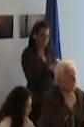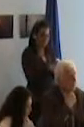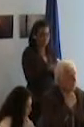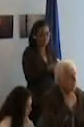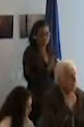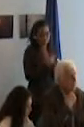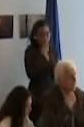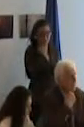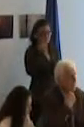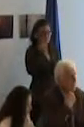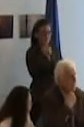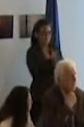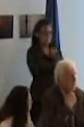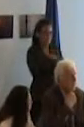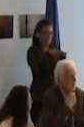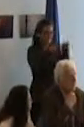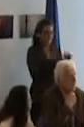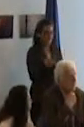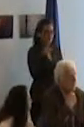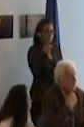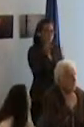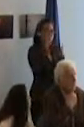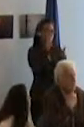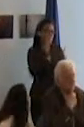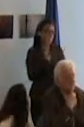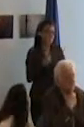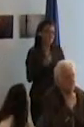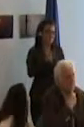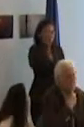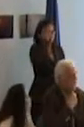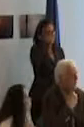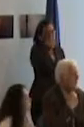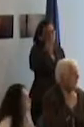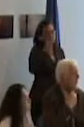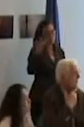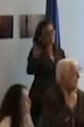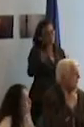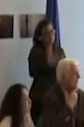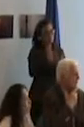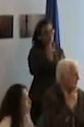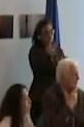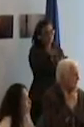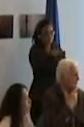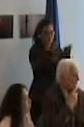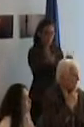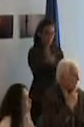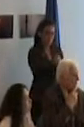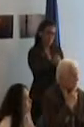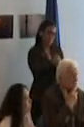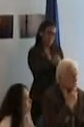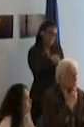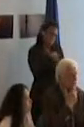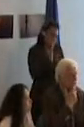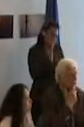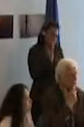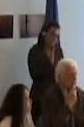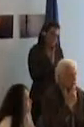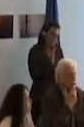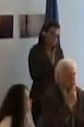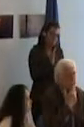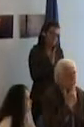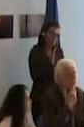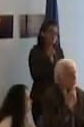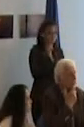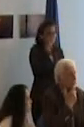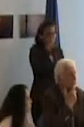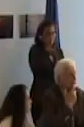las mesas de trabajo a que le den respuesta, porque son más pertinentes o particulares a las mesas de trabajo, y en ese